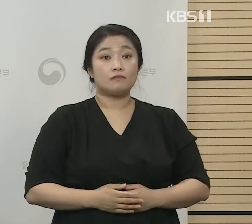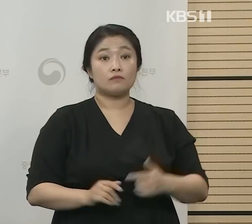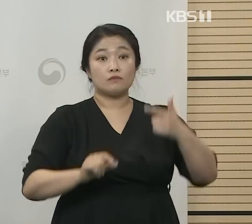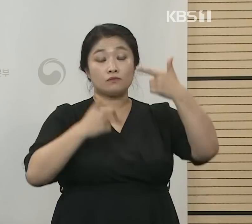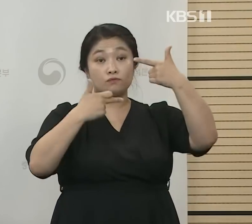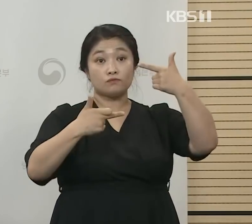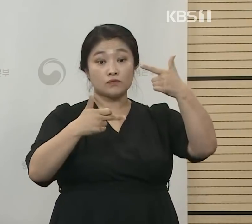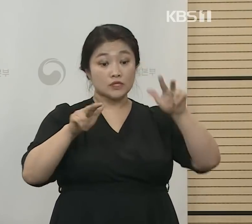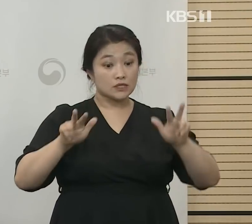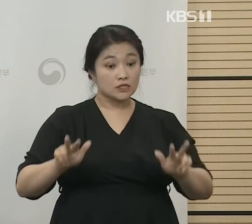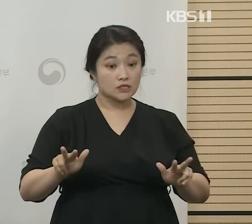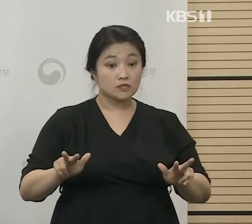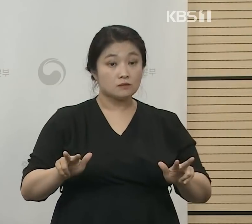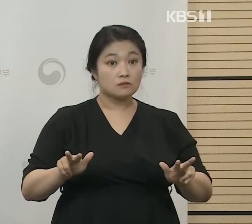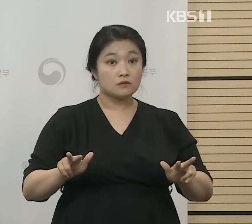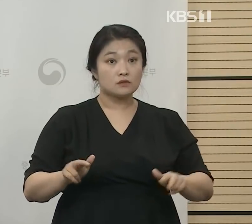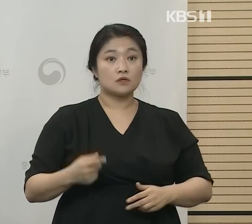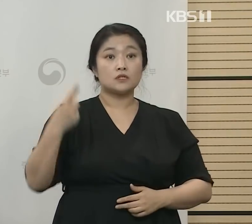6월 17일 현재